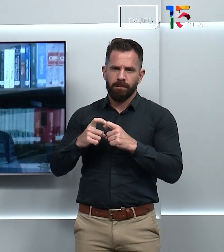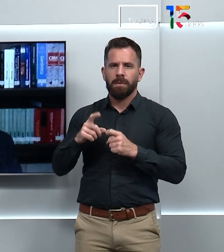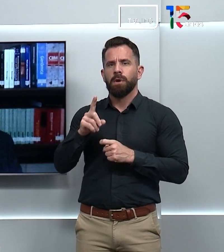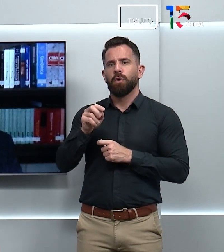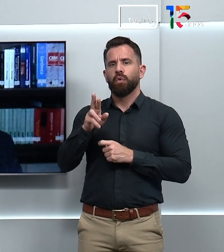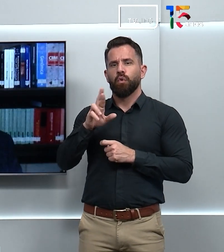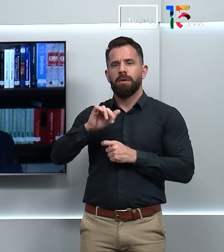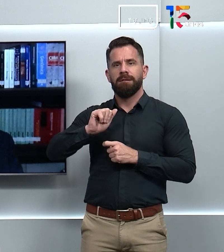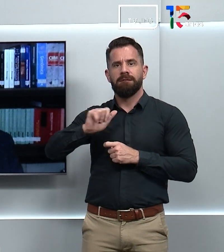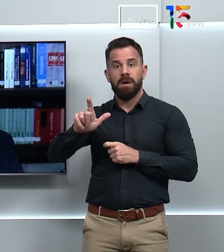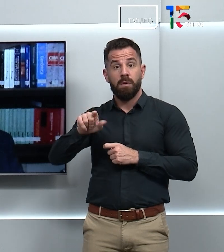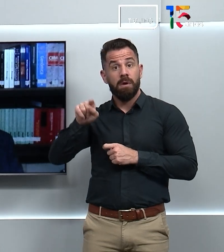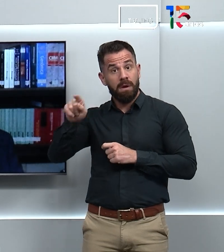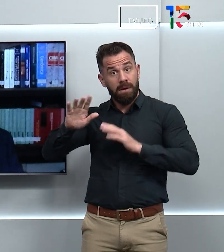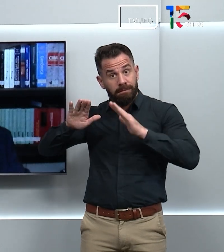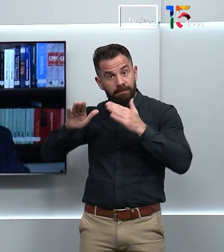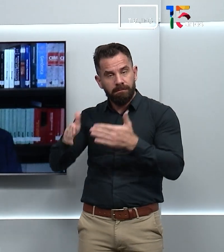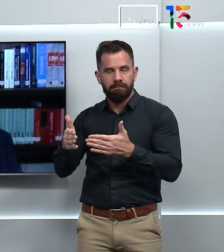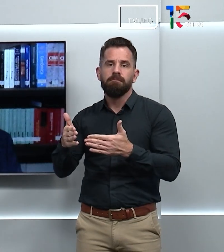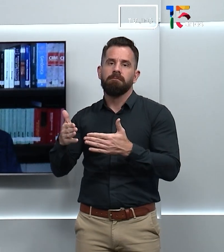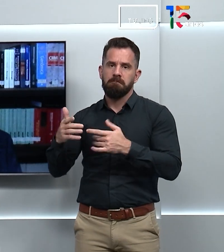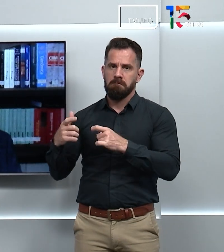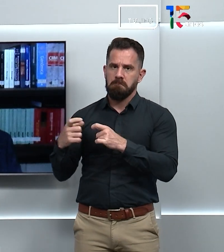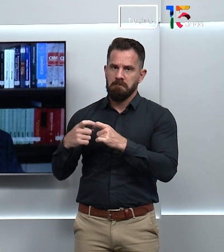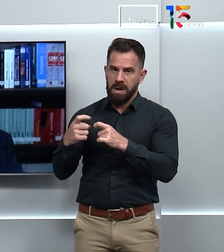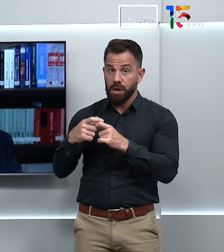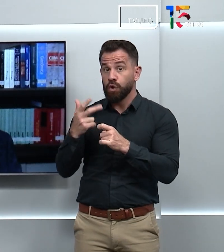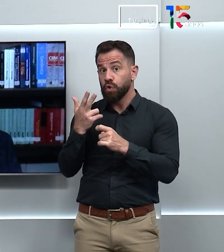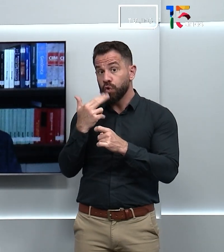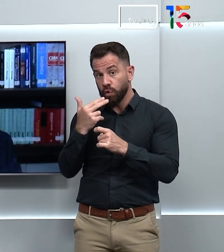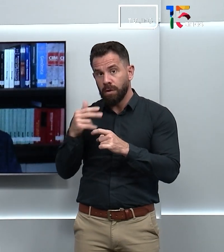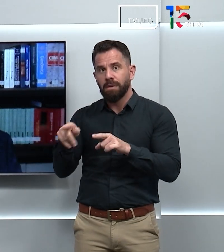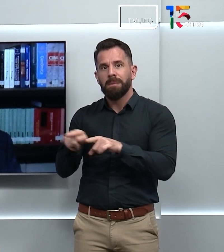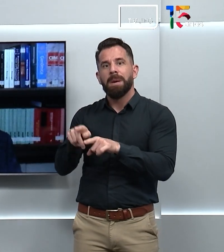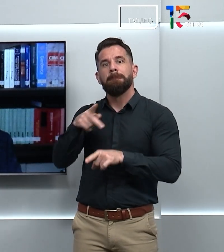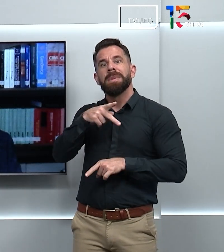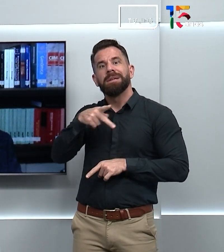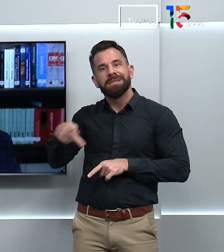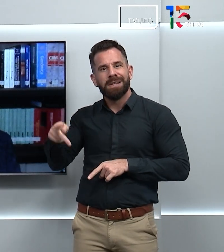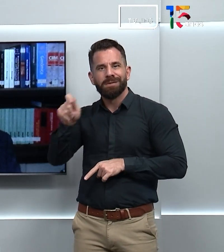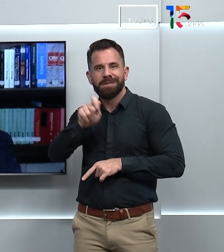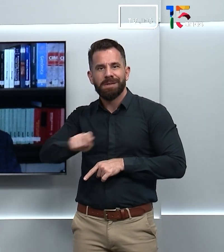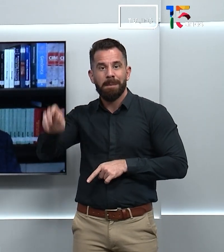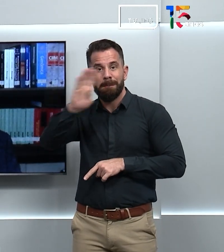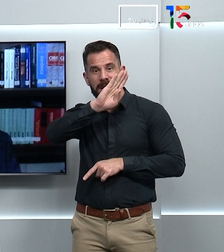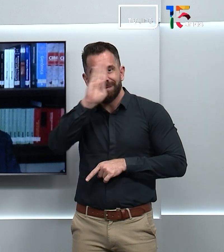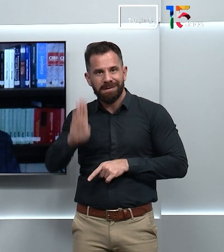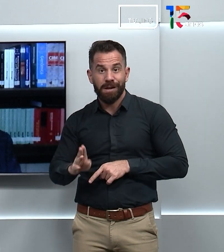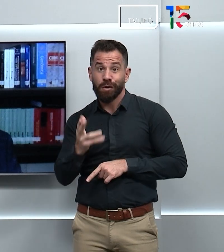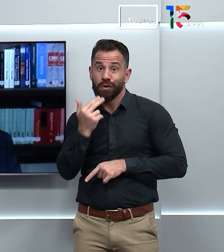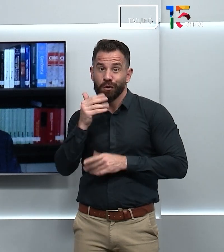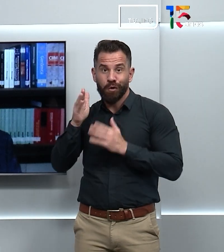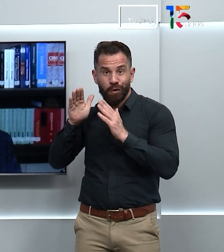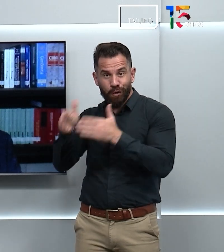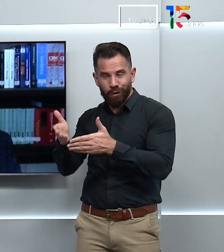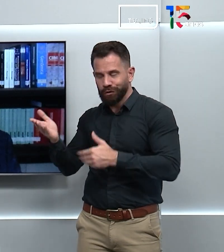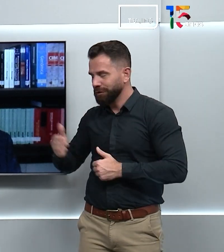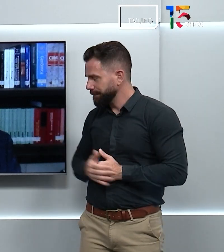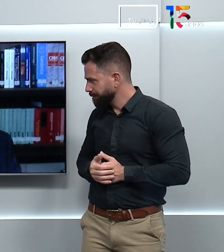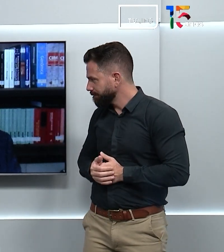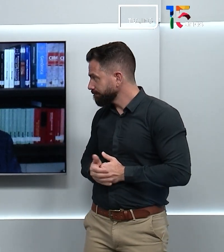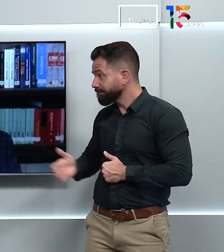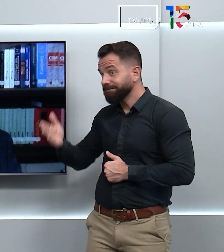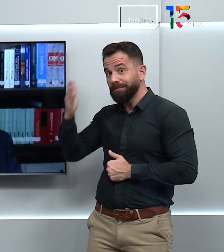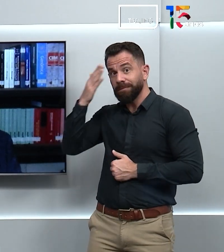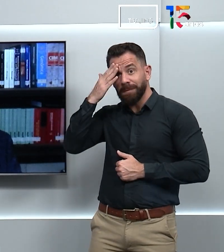Ele é médico, nutrólogo e presidente da Associação Brasileira de Nutrologia. Seja muito bem-vindo, doutor. Obrigado pelo seu